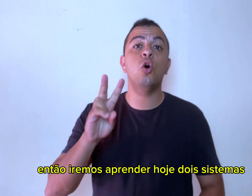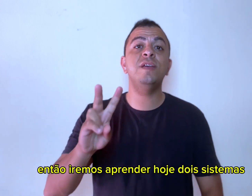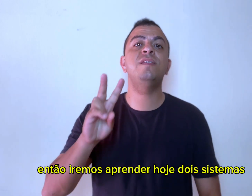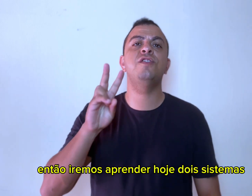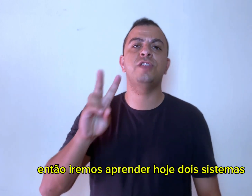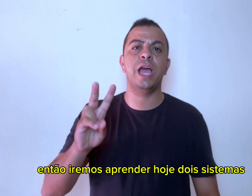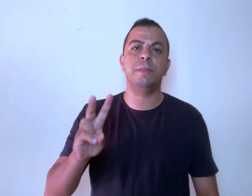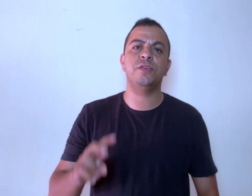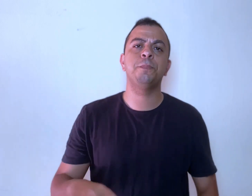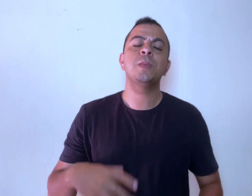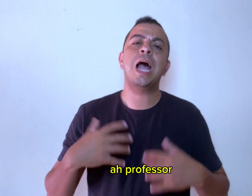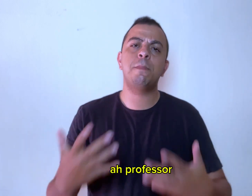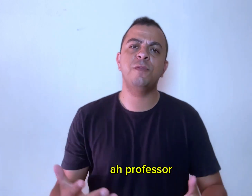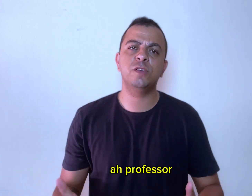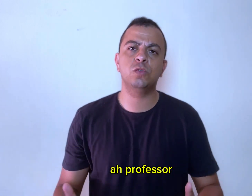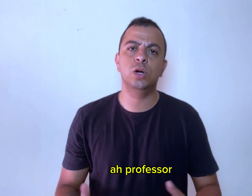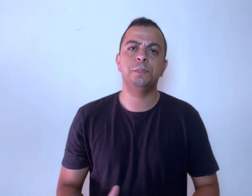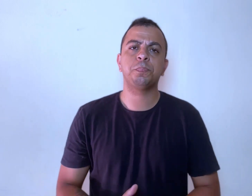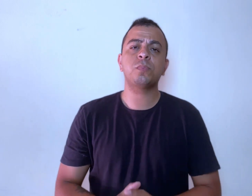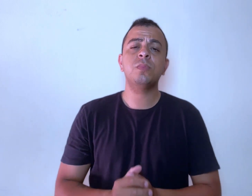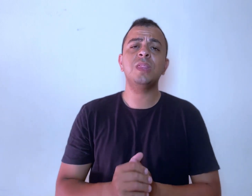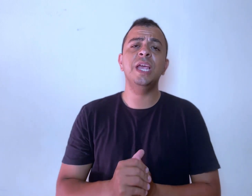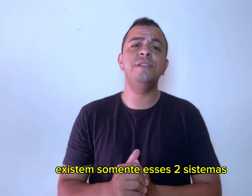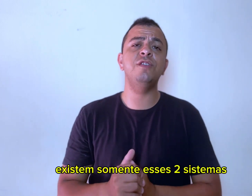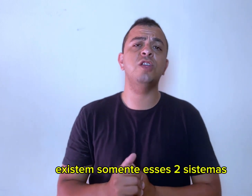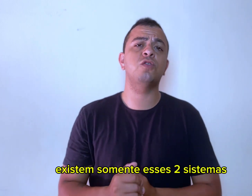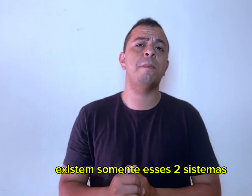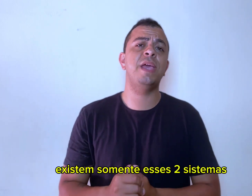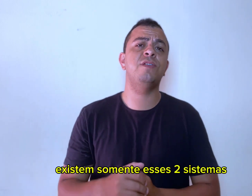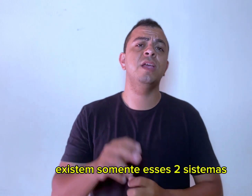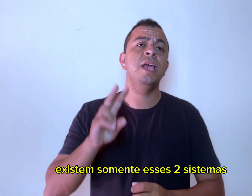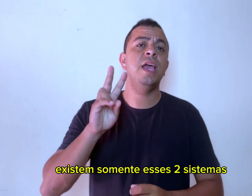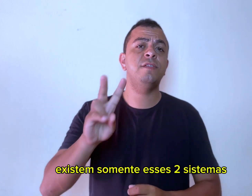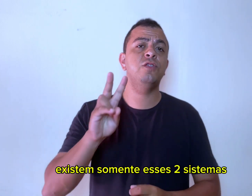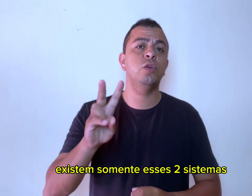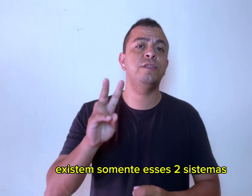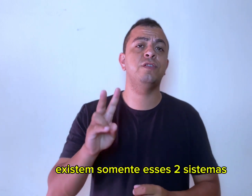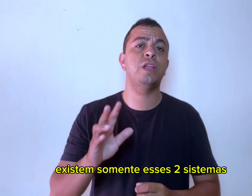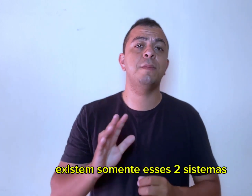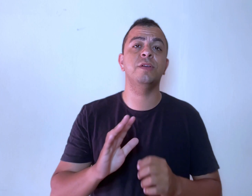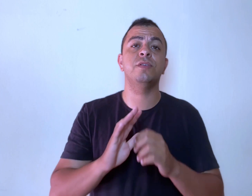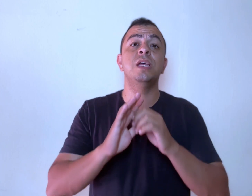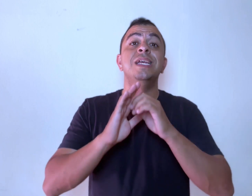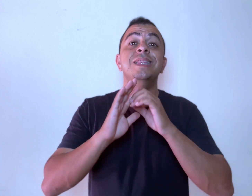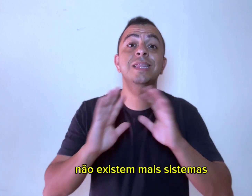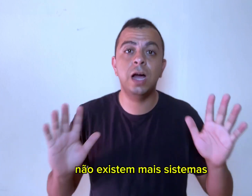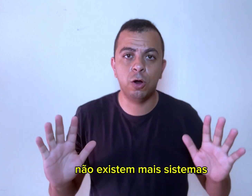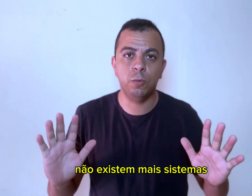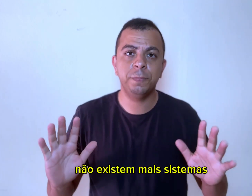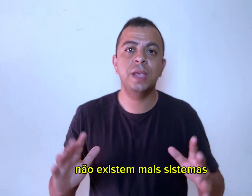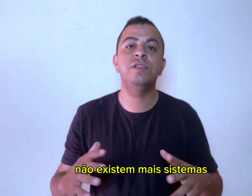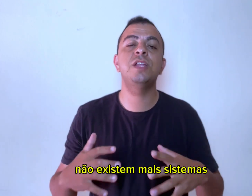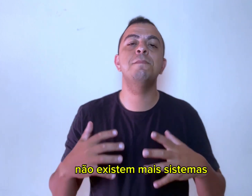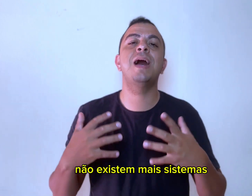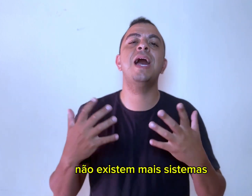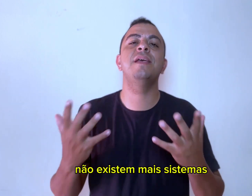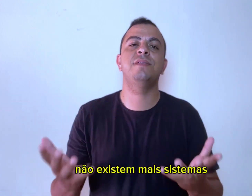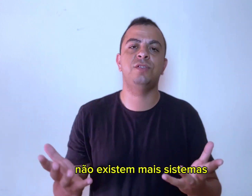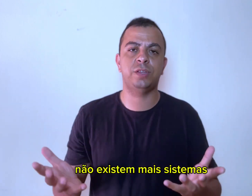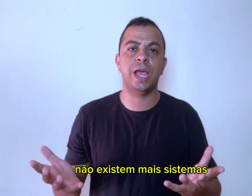2 sistemas. Ah, professor, existem somente esses 2 sistemas? Não, existem mais